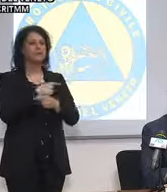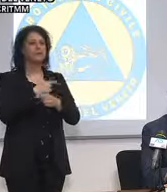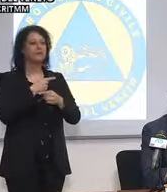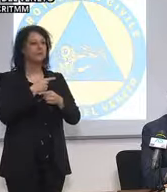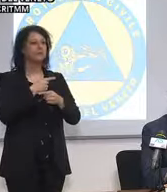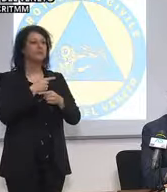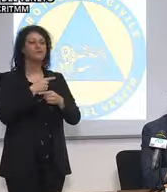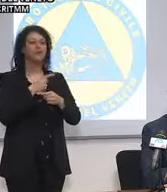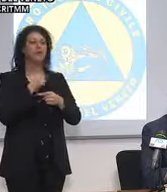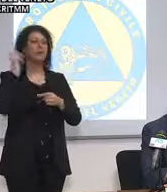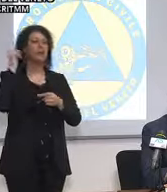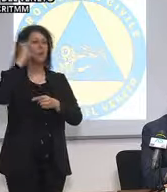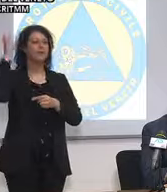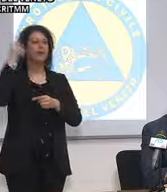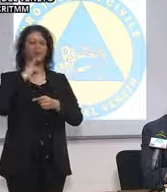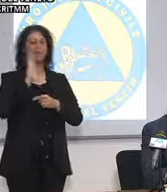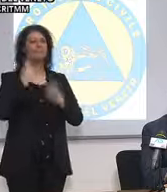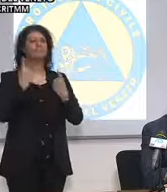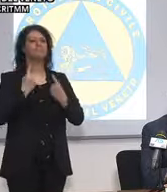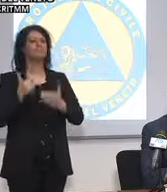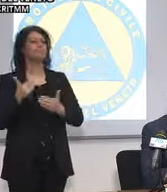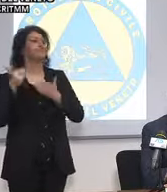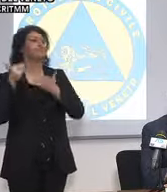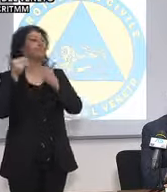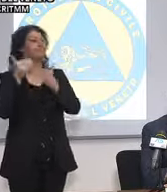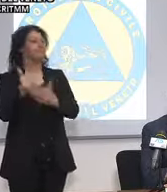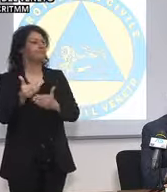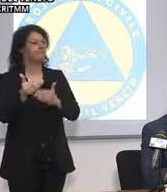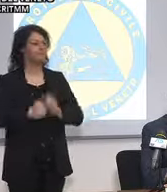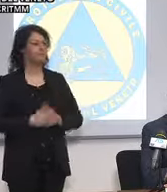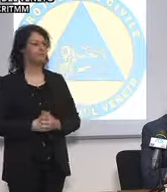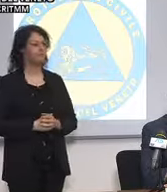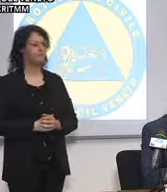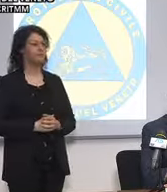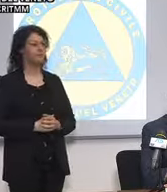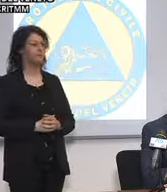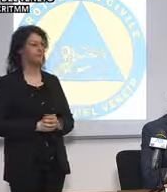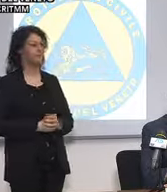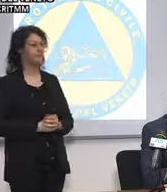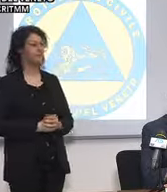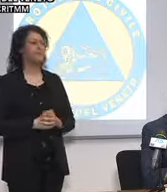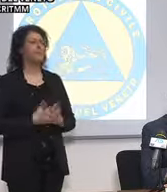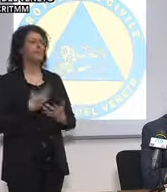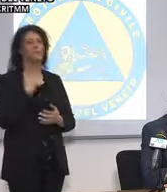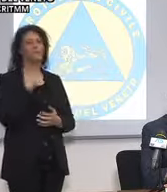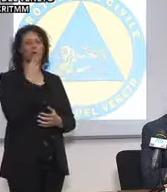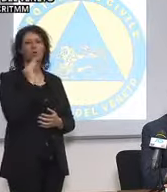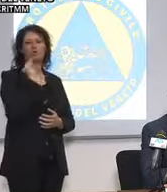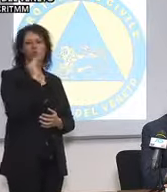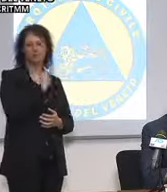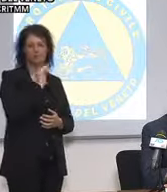non è immediato da parte del governo. Ma soprattutto c'è una domanda che io vorrei farti.